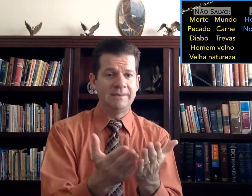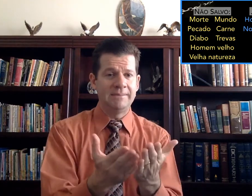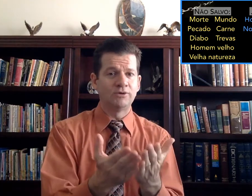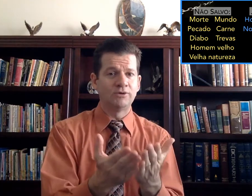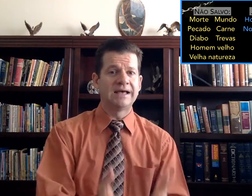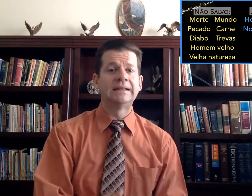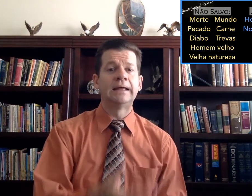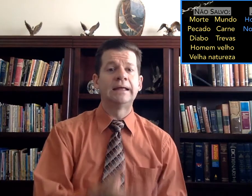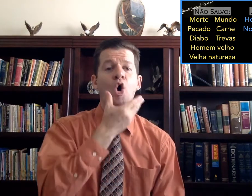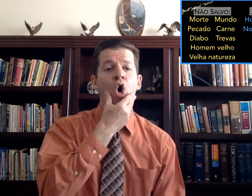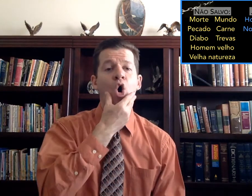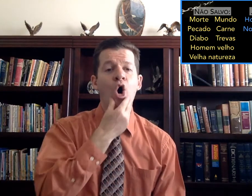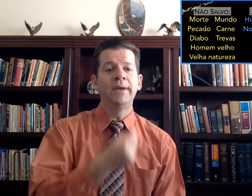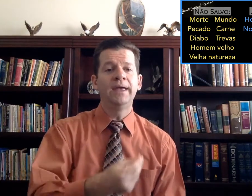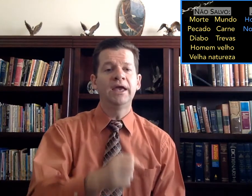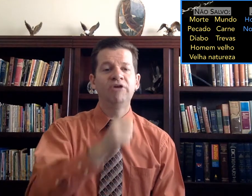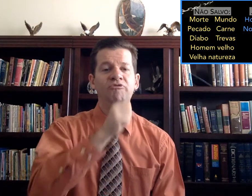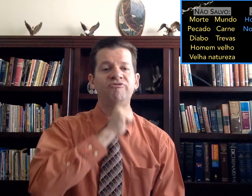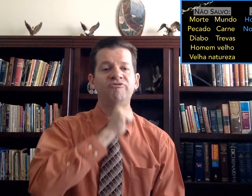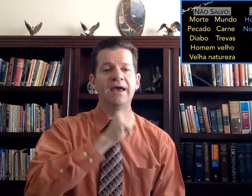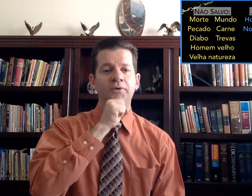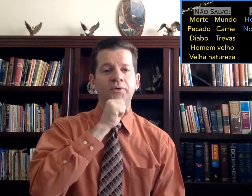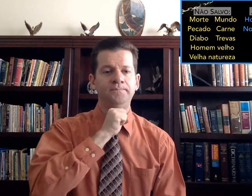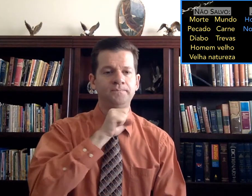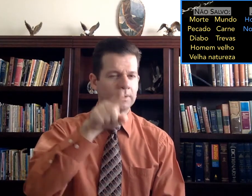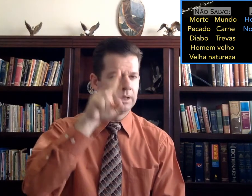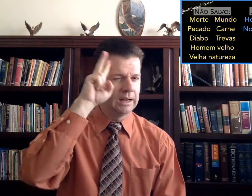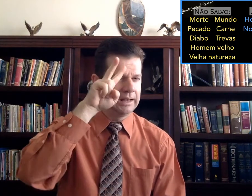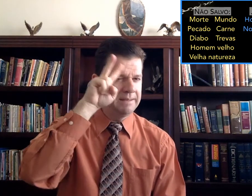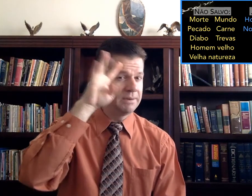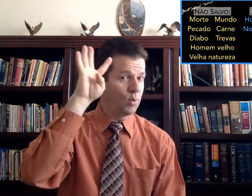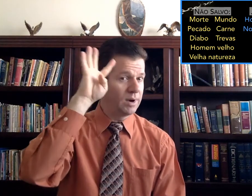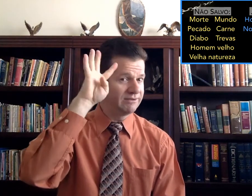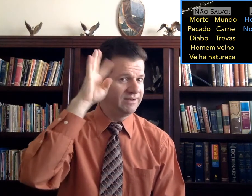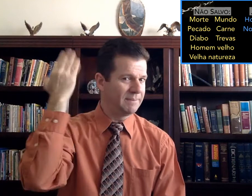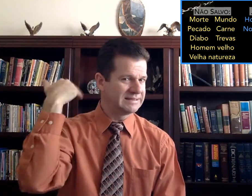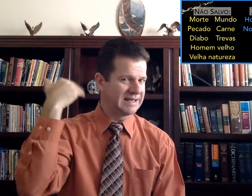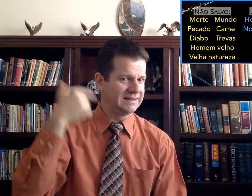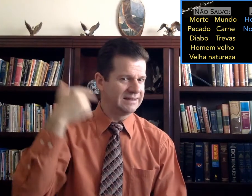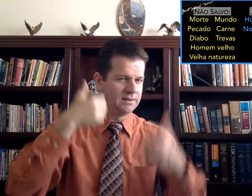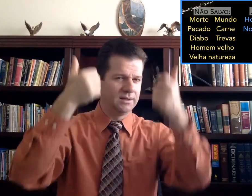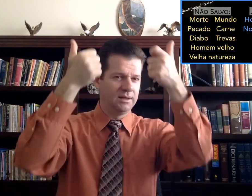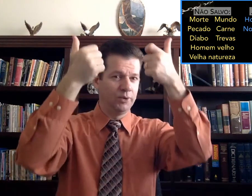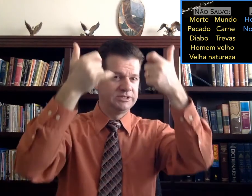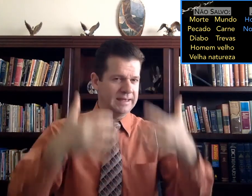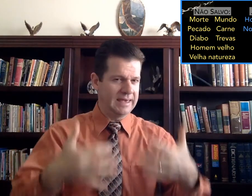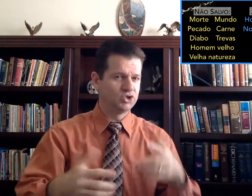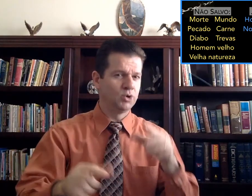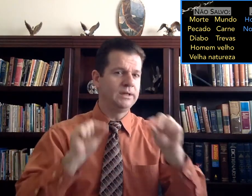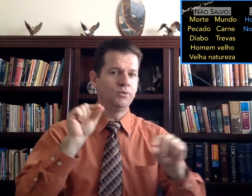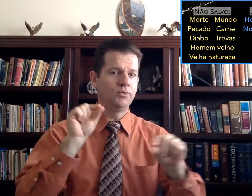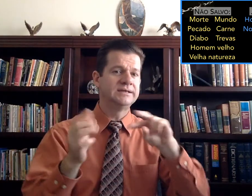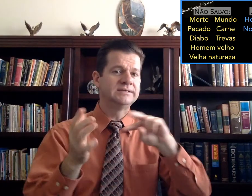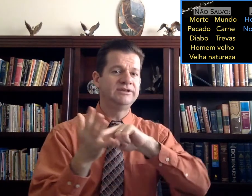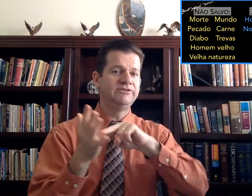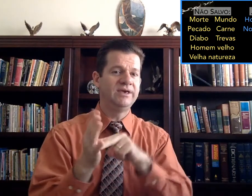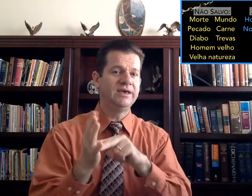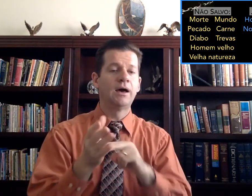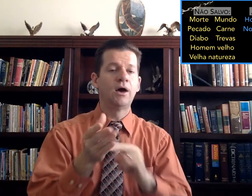que é usada, homem velho. Lembra quarta-feira passada eu expliquei sobre o que significa